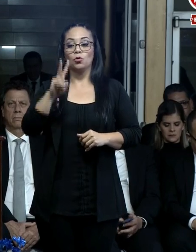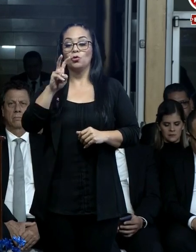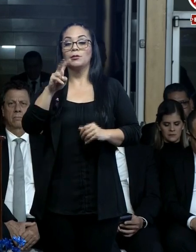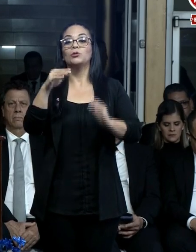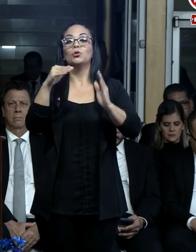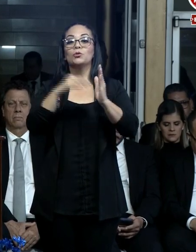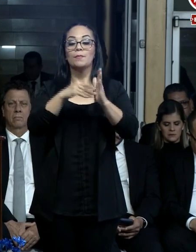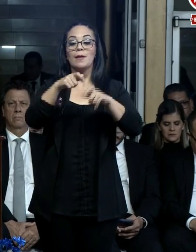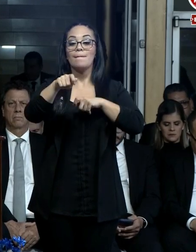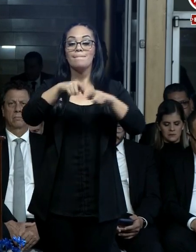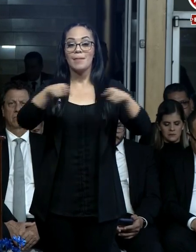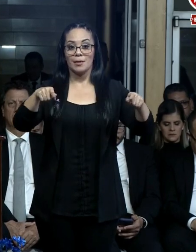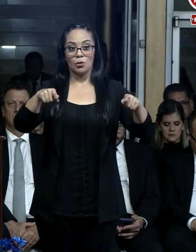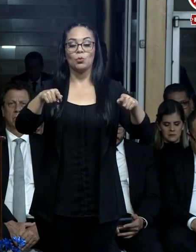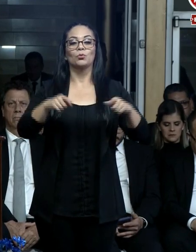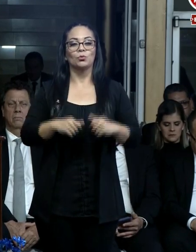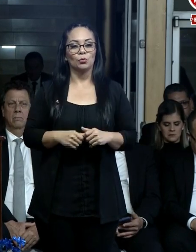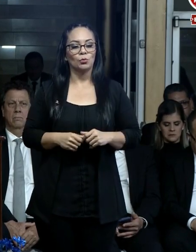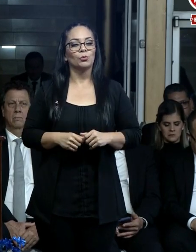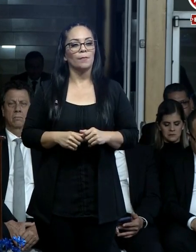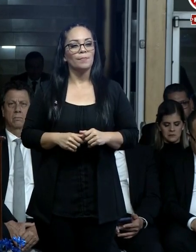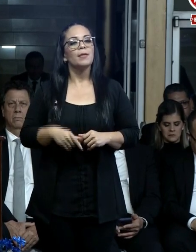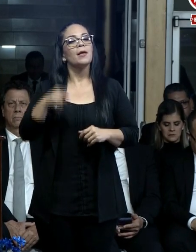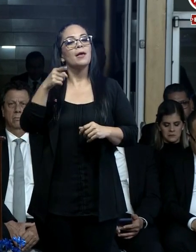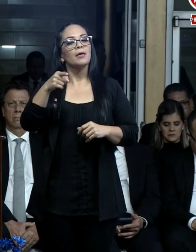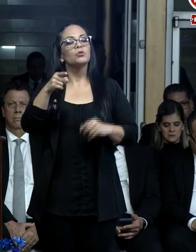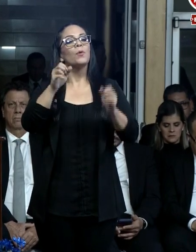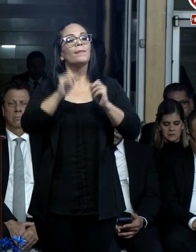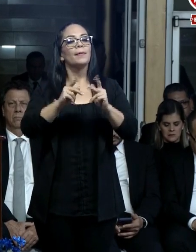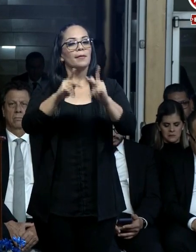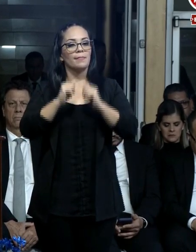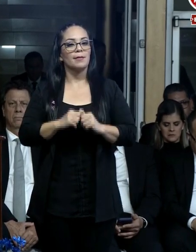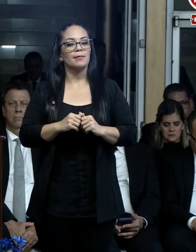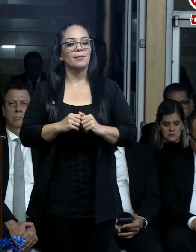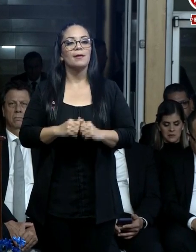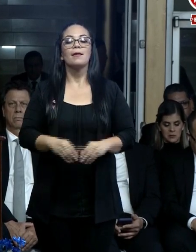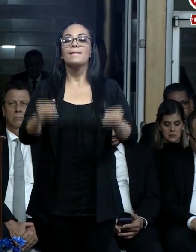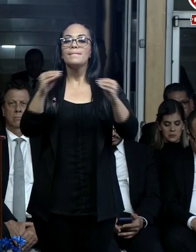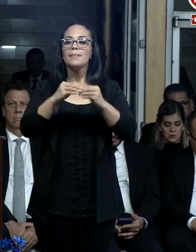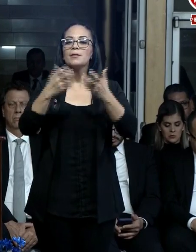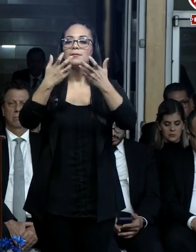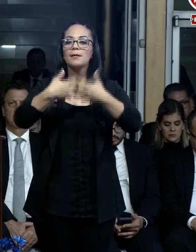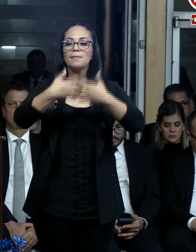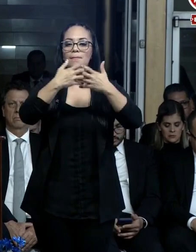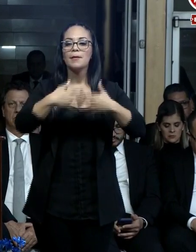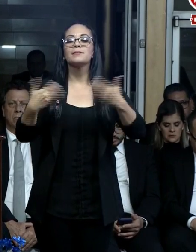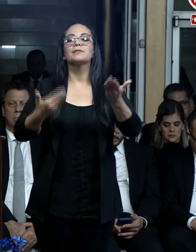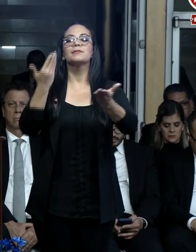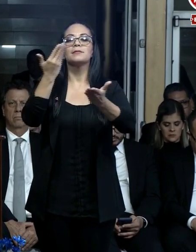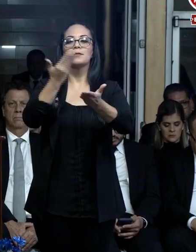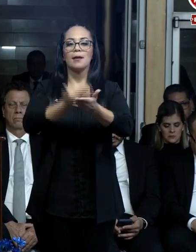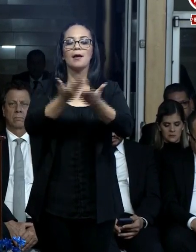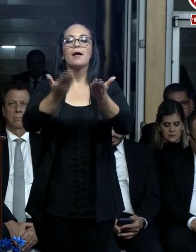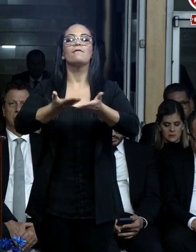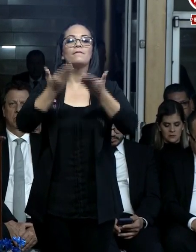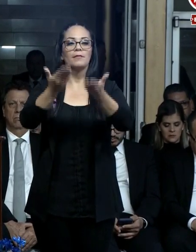metros cuadrados, lo que le permite a más empresas llegar a